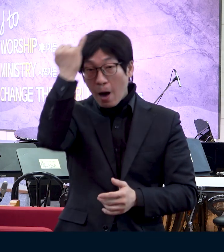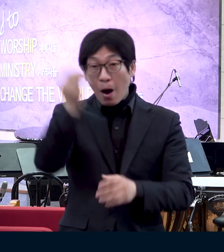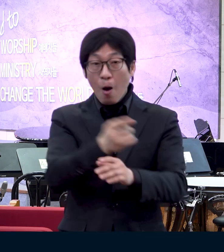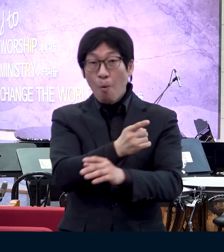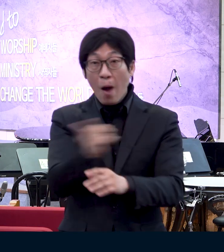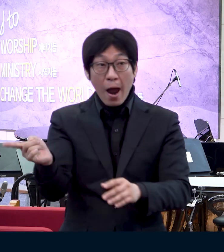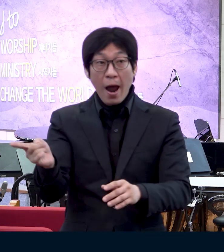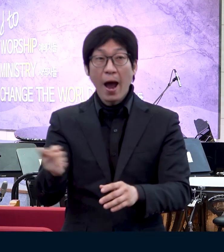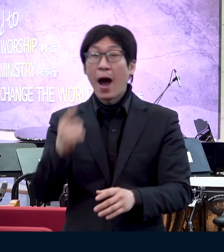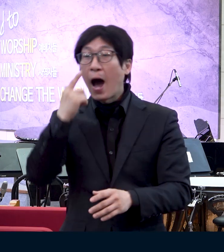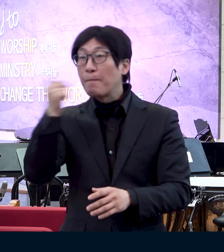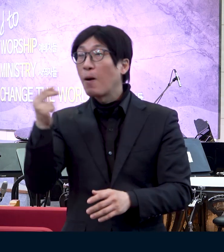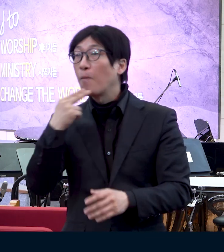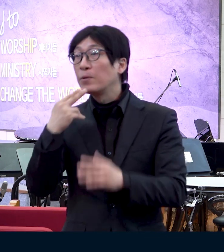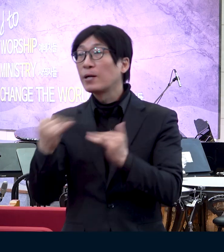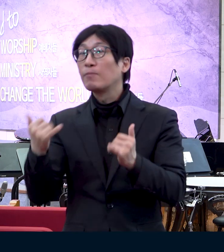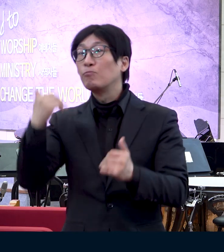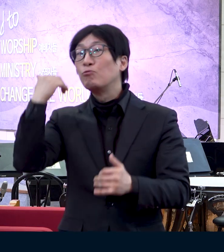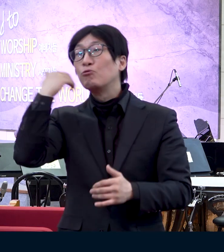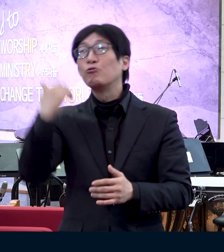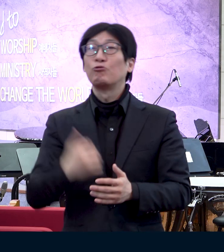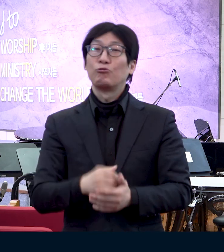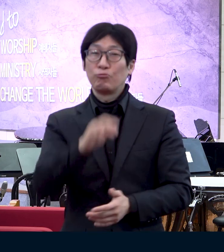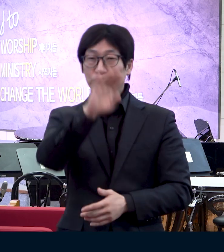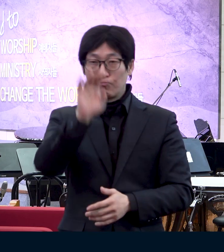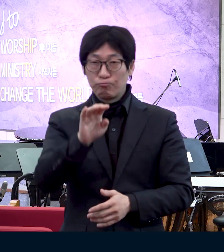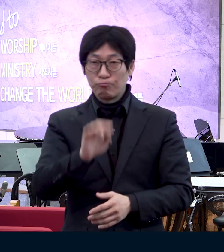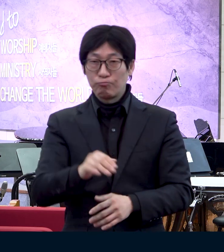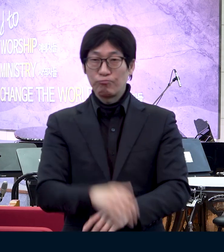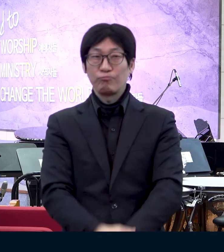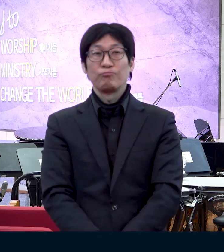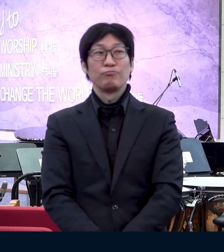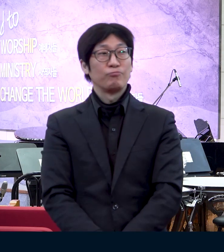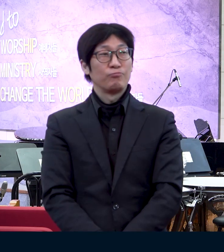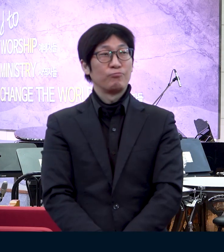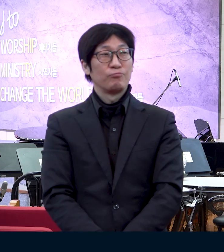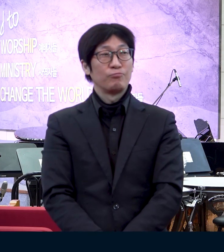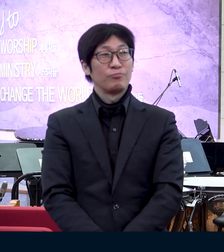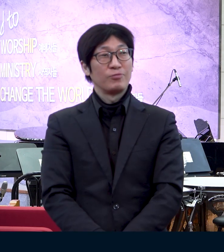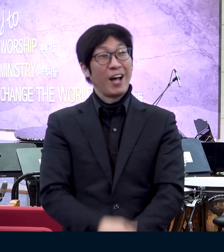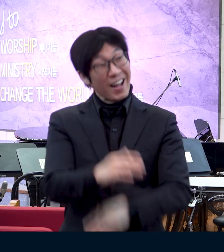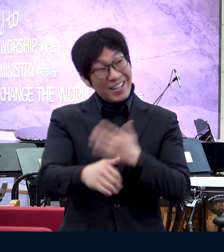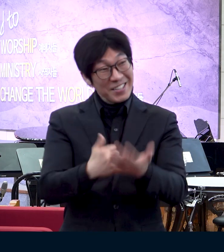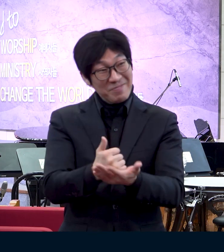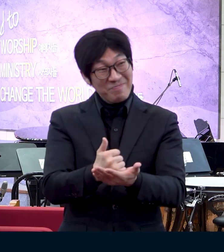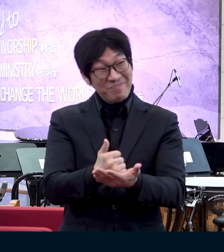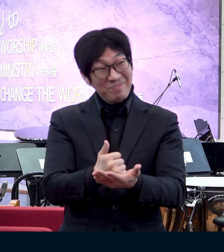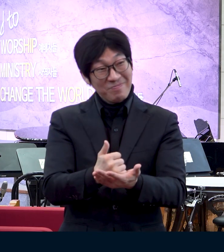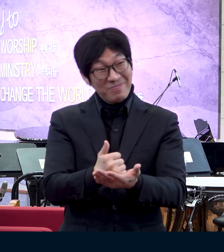말고 아버지가 없는 사람이 또 하나 있는데 누구인가 하는 것이죠. 여러분 누구라고 생각하십니까?